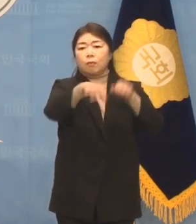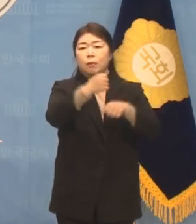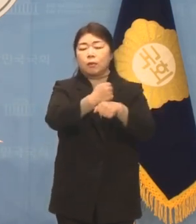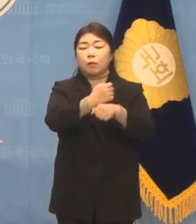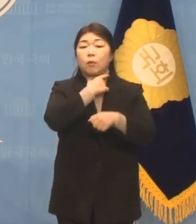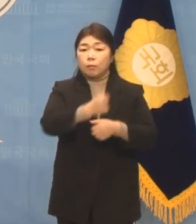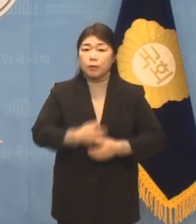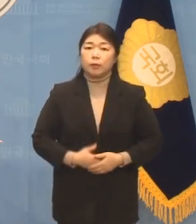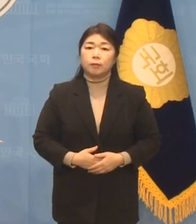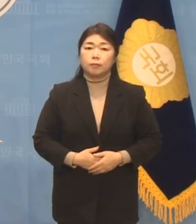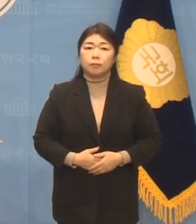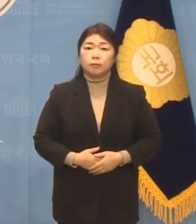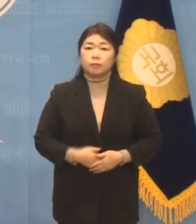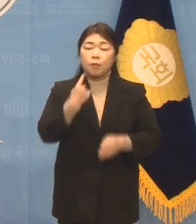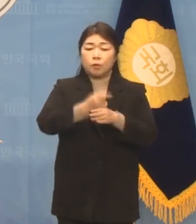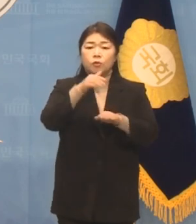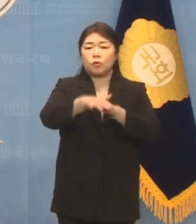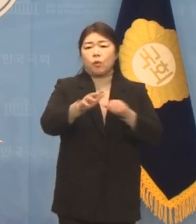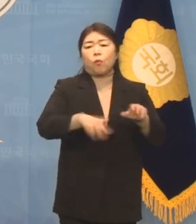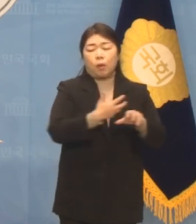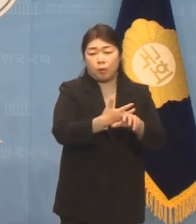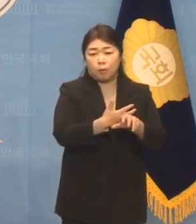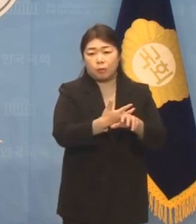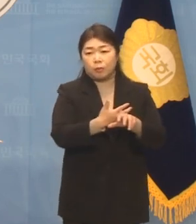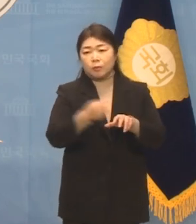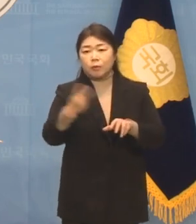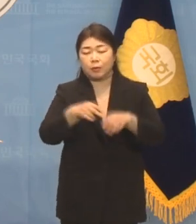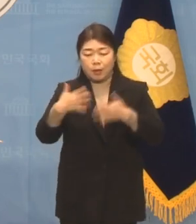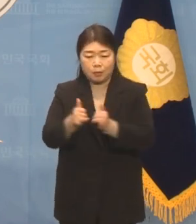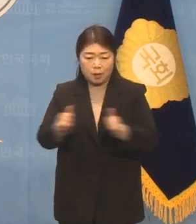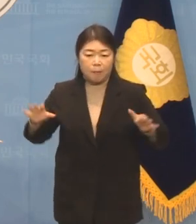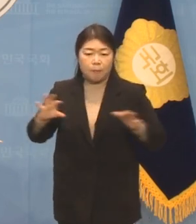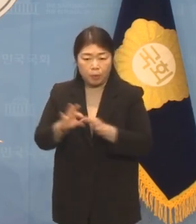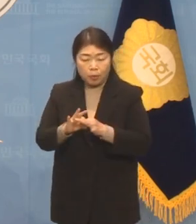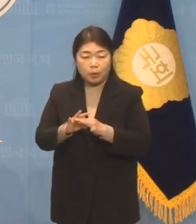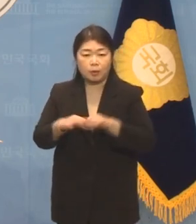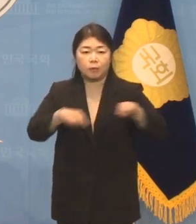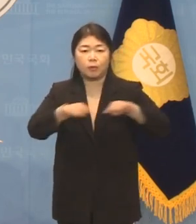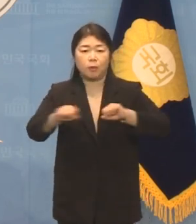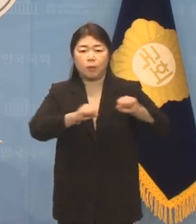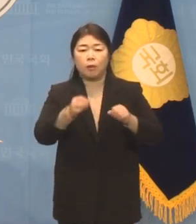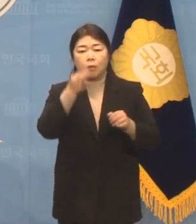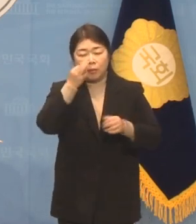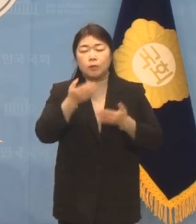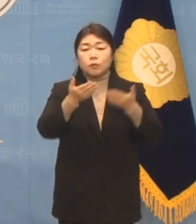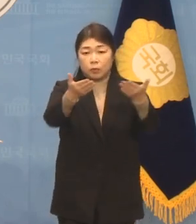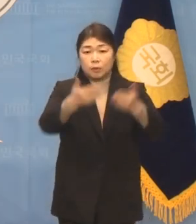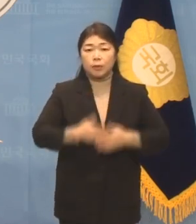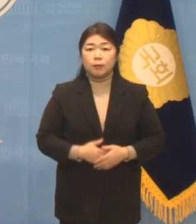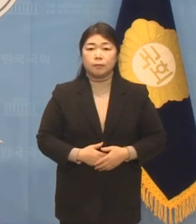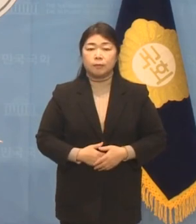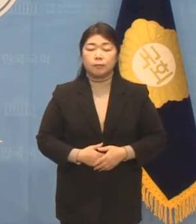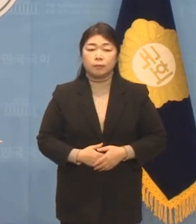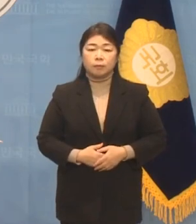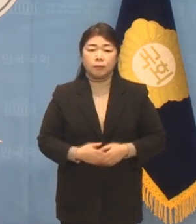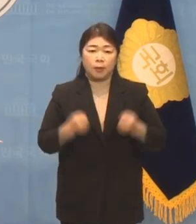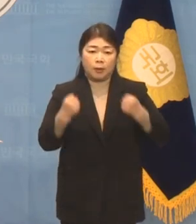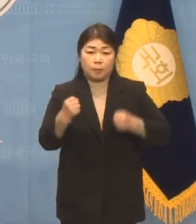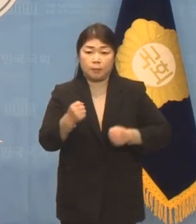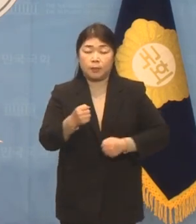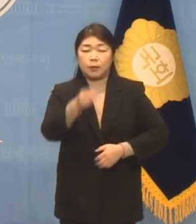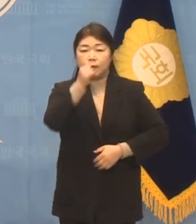회복, 약자의 편에선 의정활동으로 반드시 보답하겠습니다. 힘있는